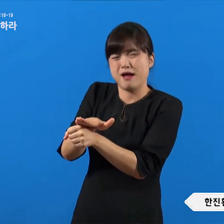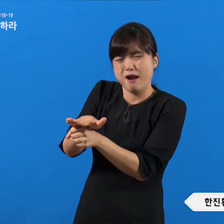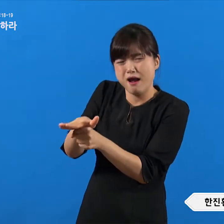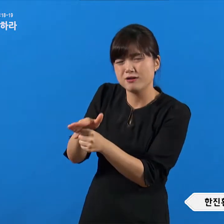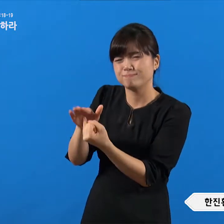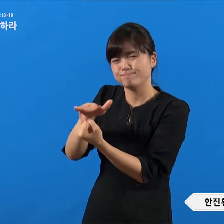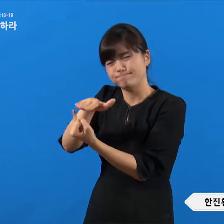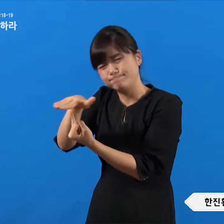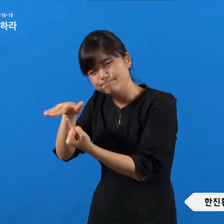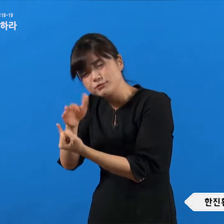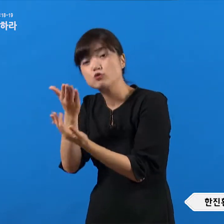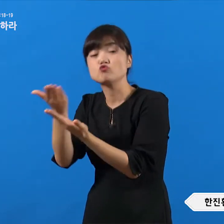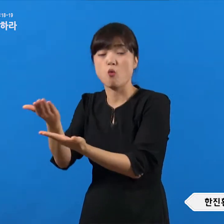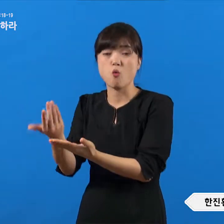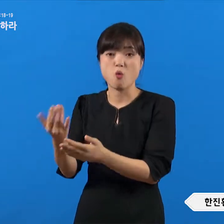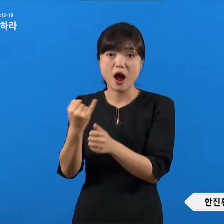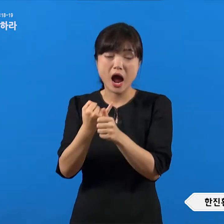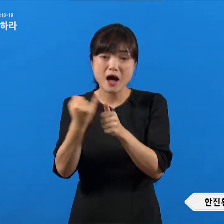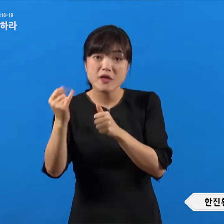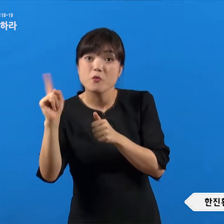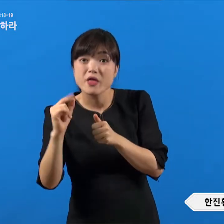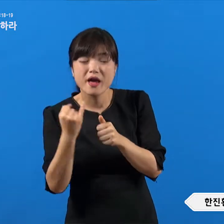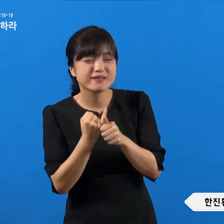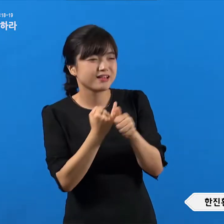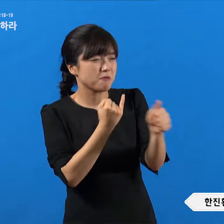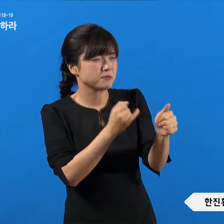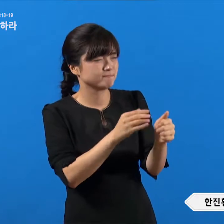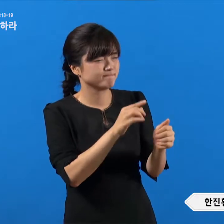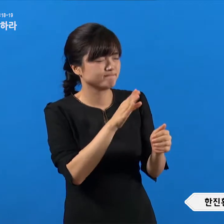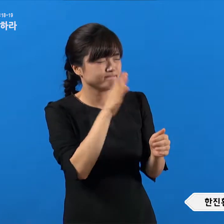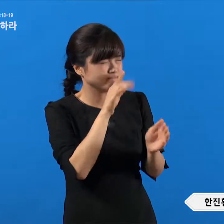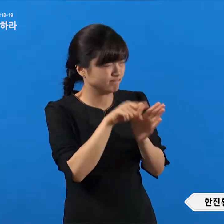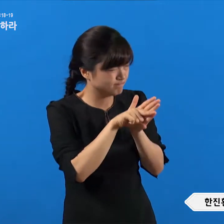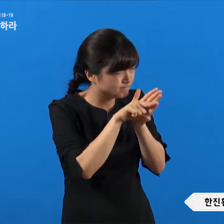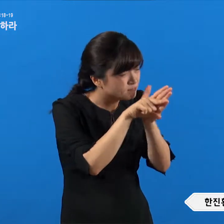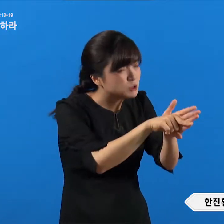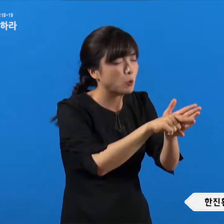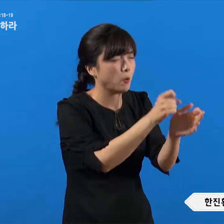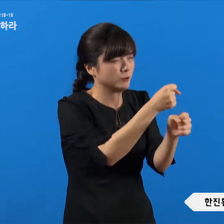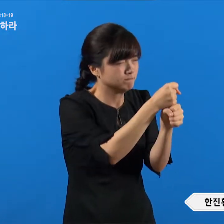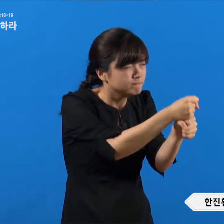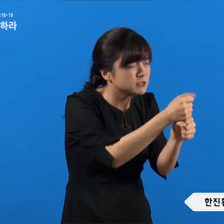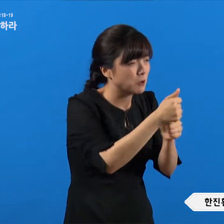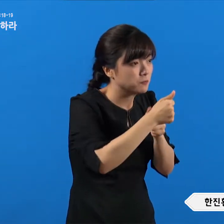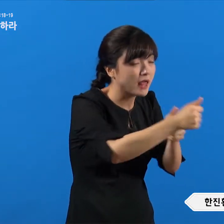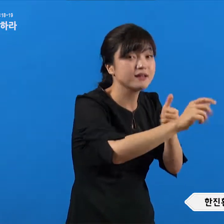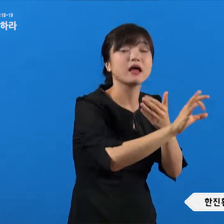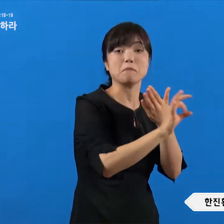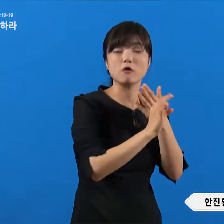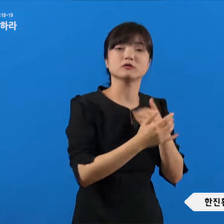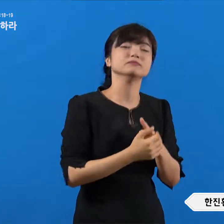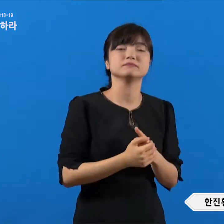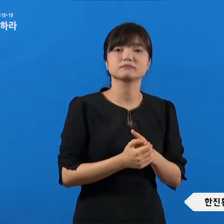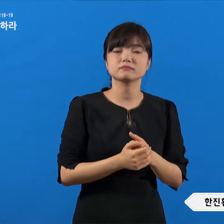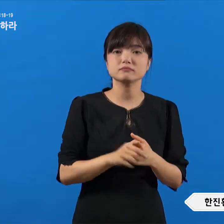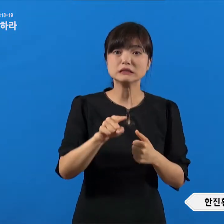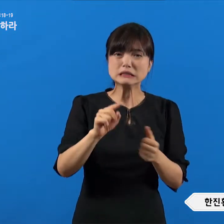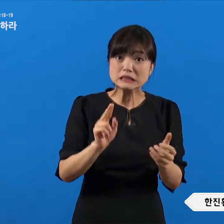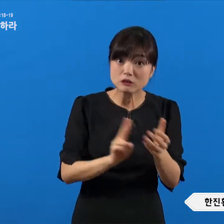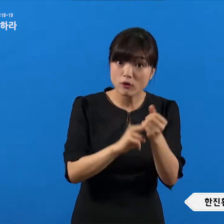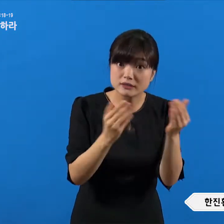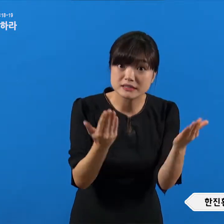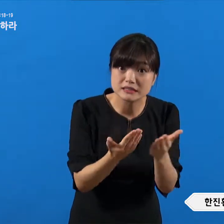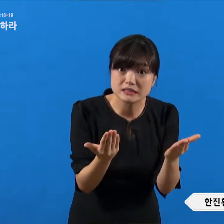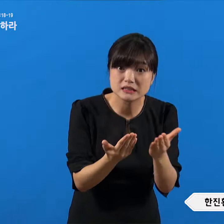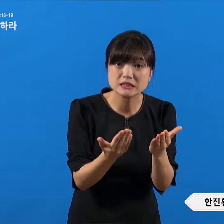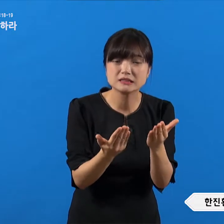사랑하고, 아내는 그런 남편을 전심으로 믿고 의지하고 따를 수만 있다면 그 기적